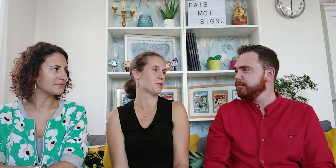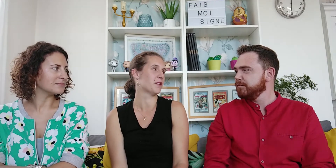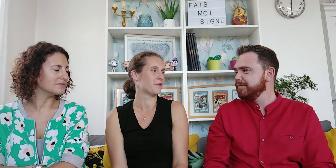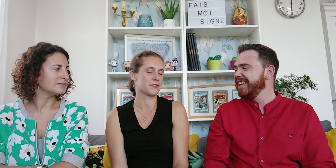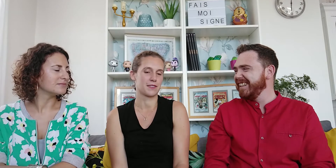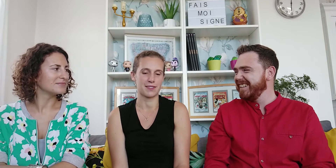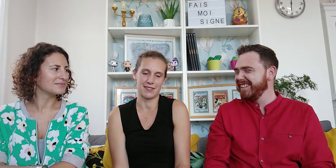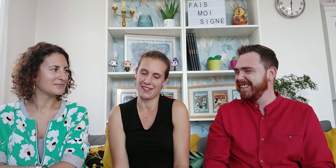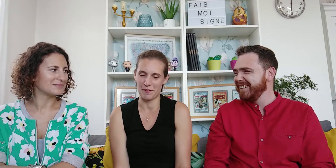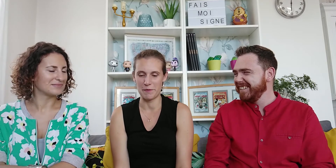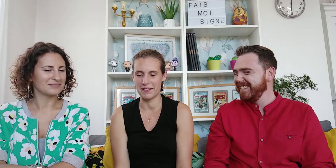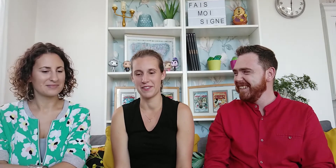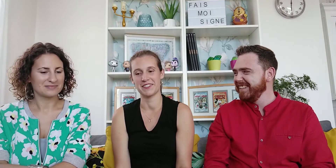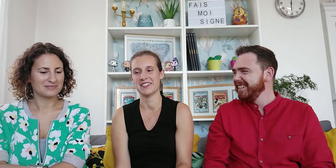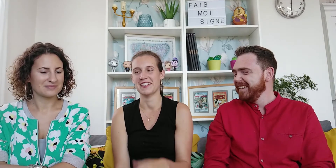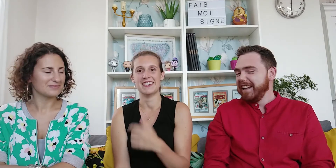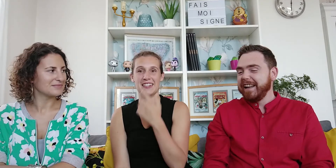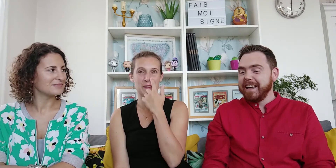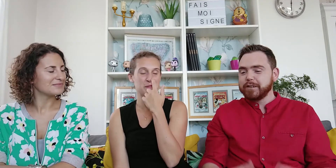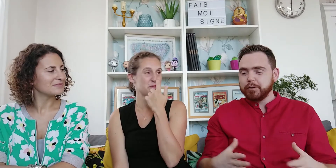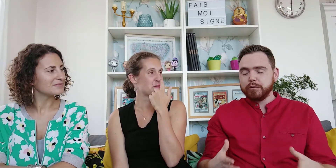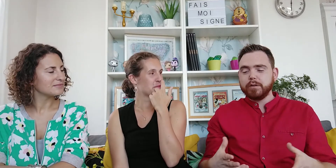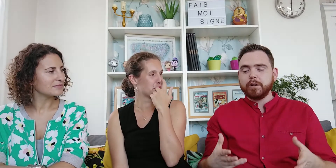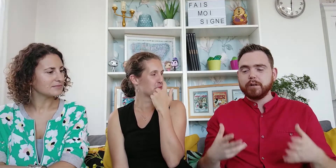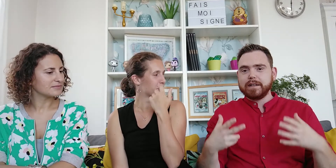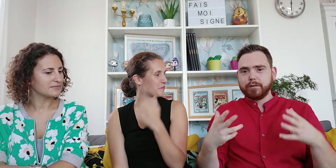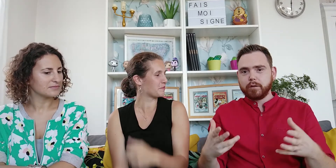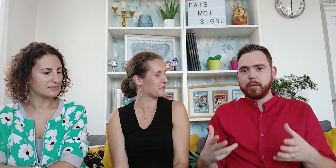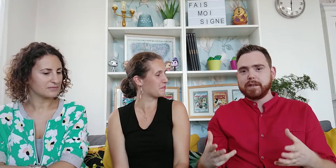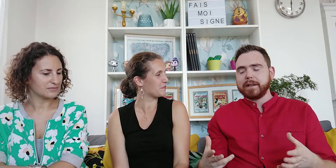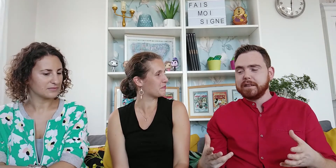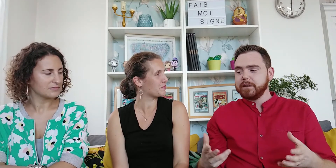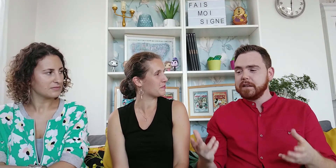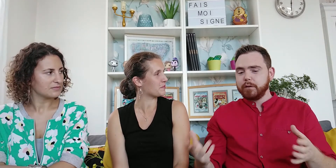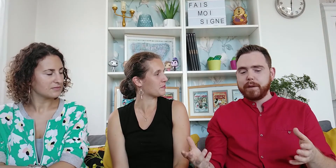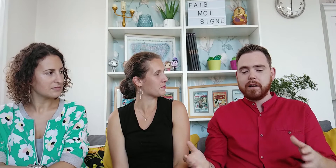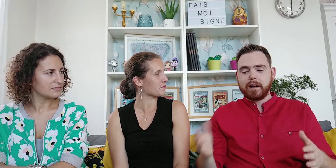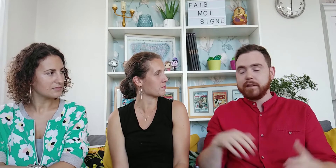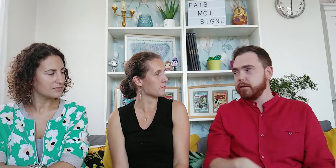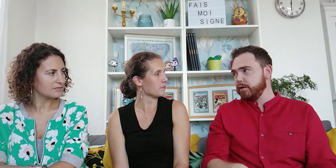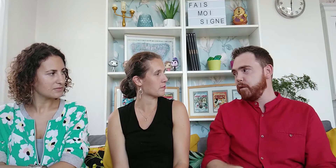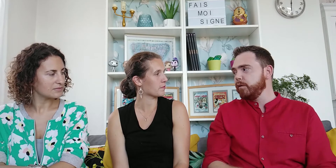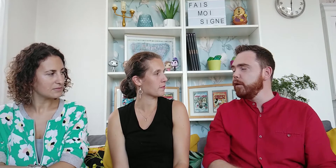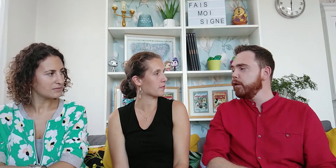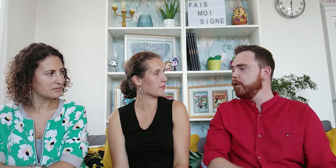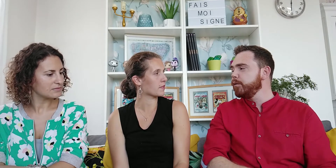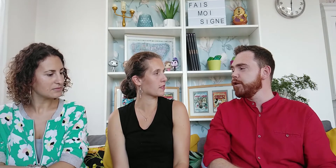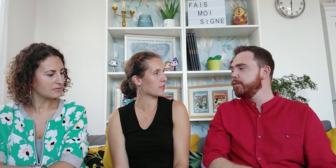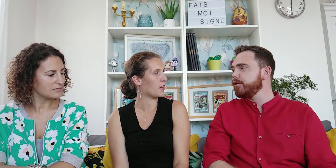quoi. Mais et est-ce que du coup, vu que les enfants commencent à le pratiquer aussi, ils le parlent avec justement le plus